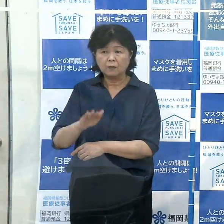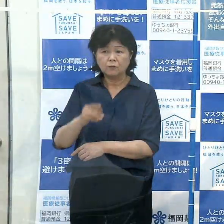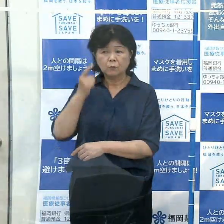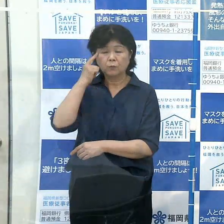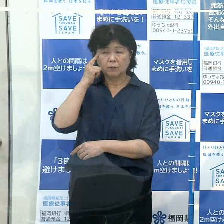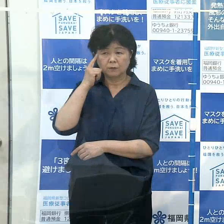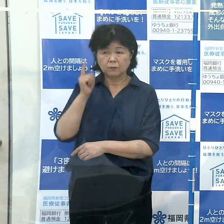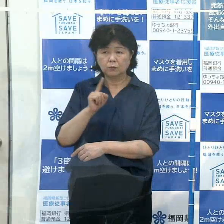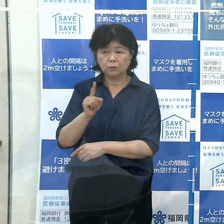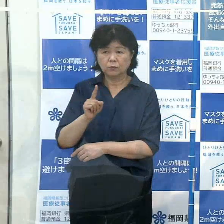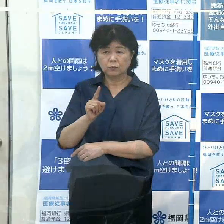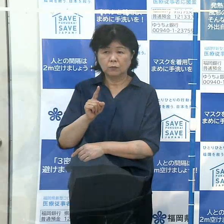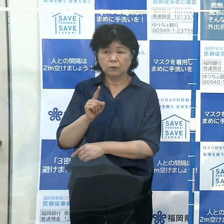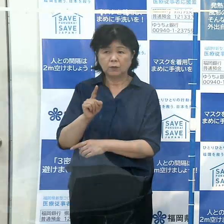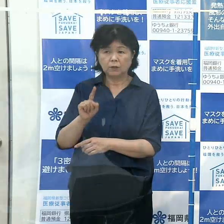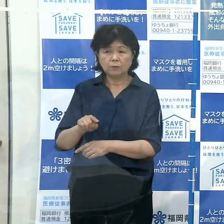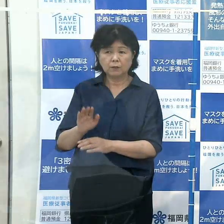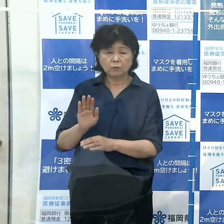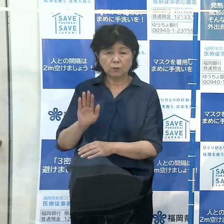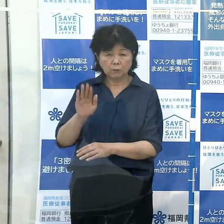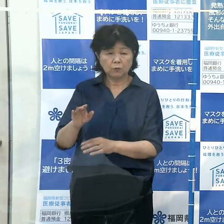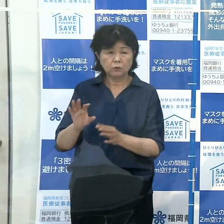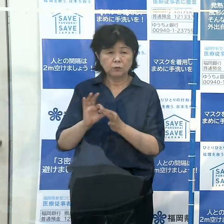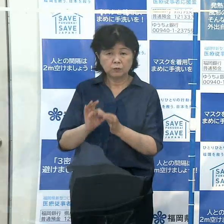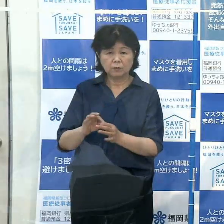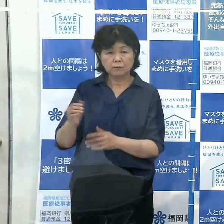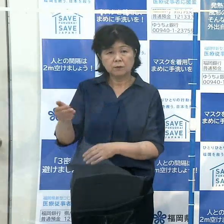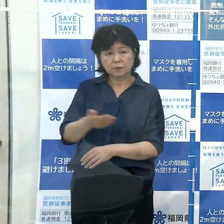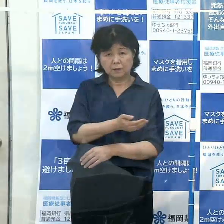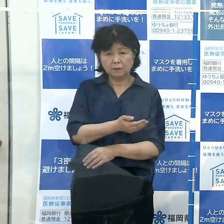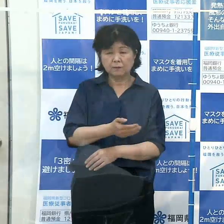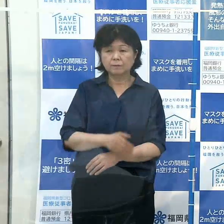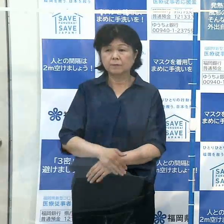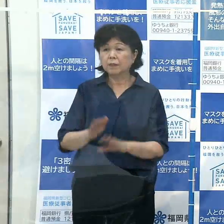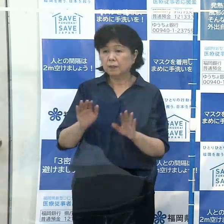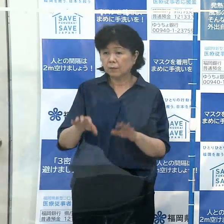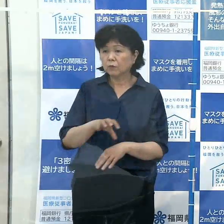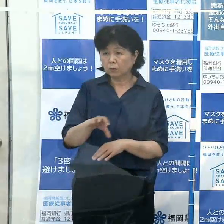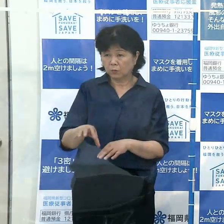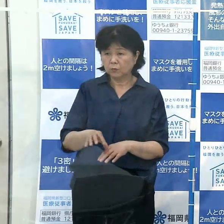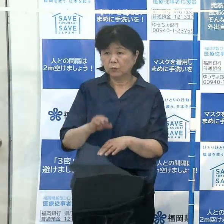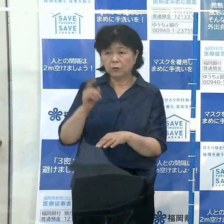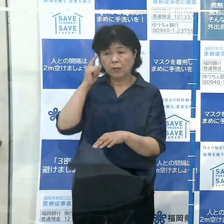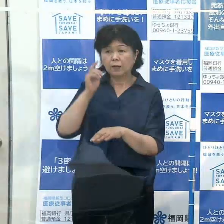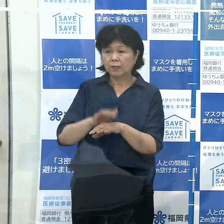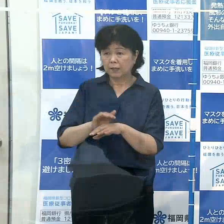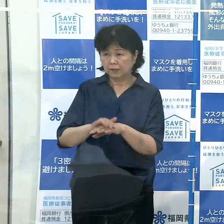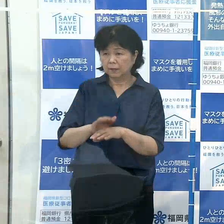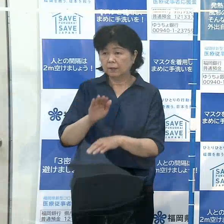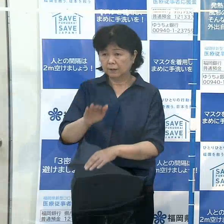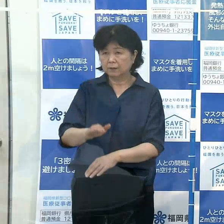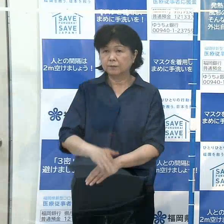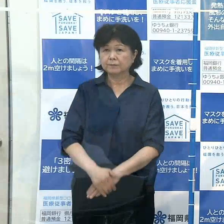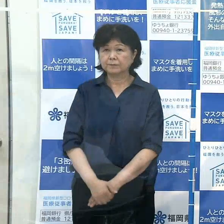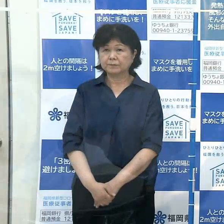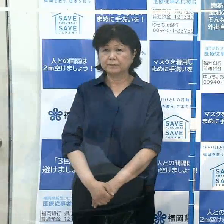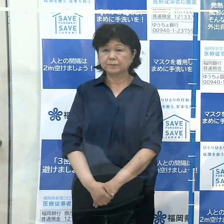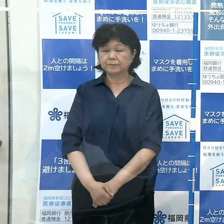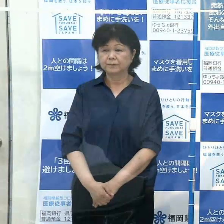の今も続けていくっていうか、 今のところね、はい、